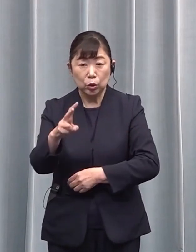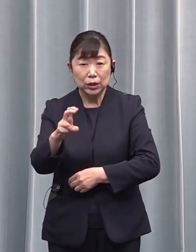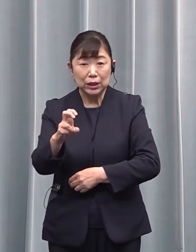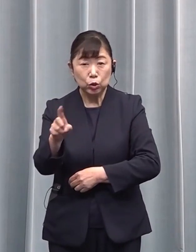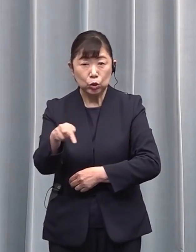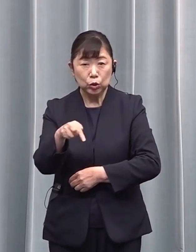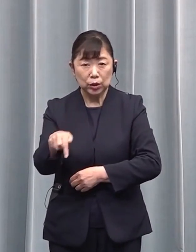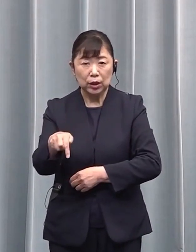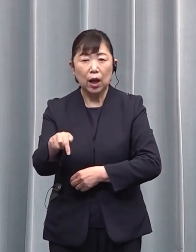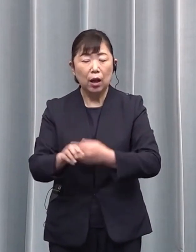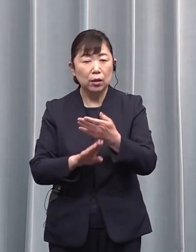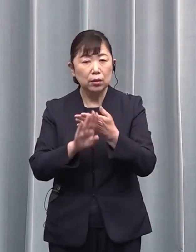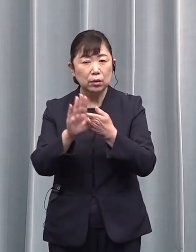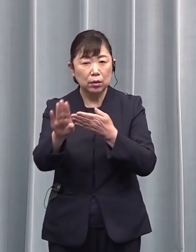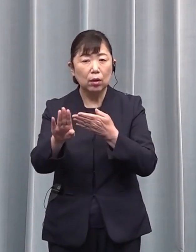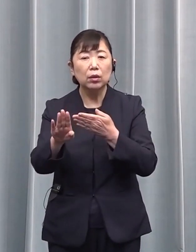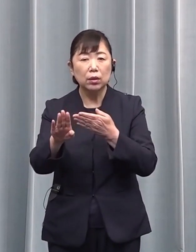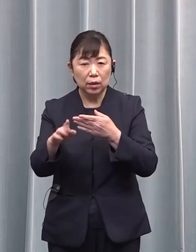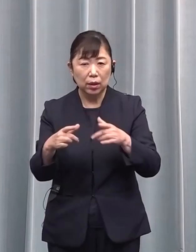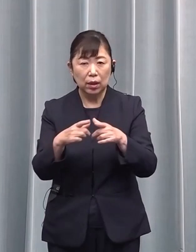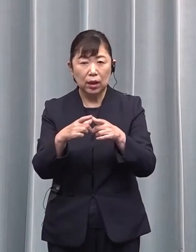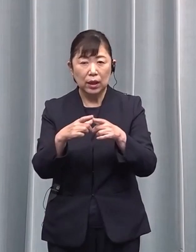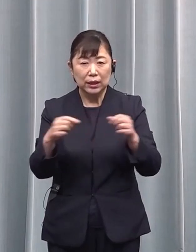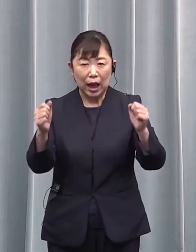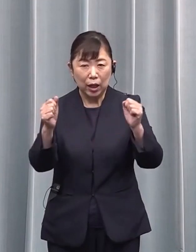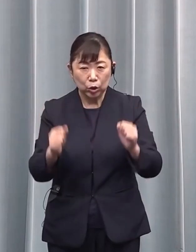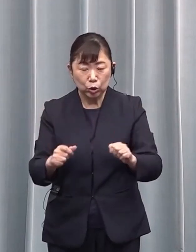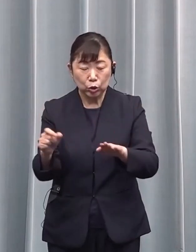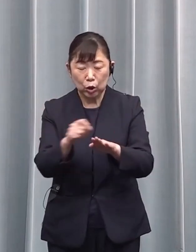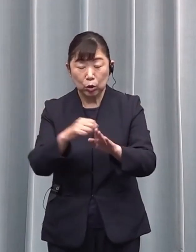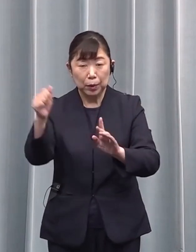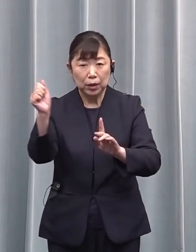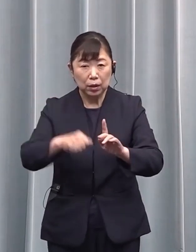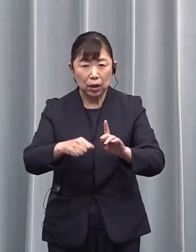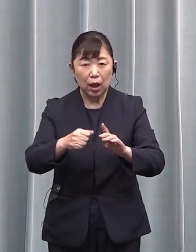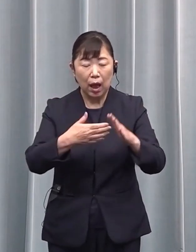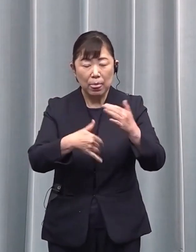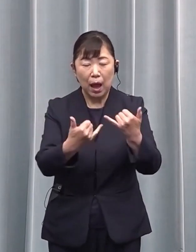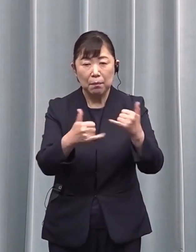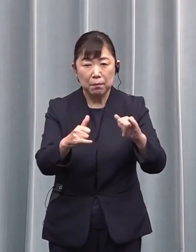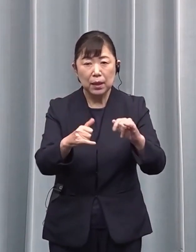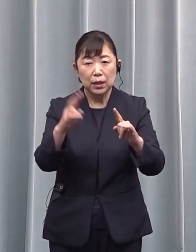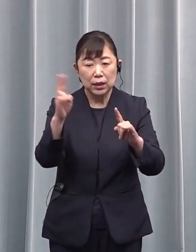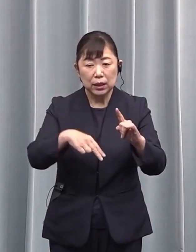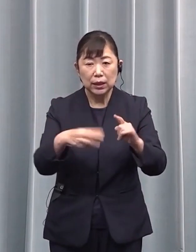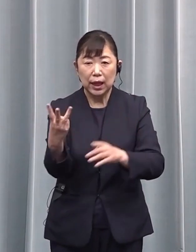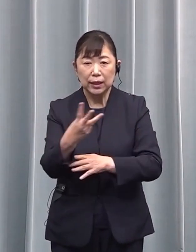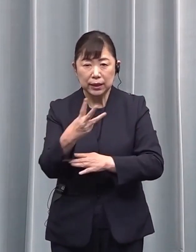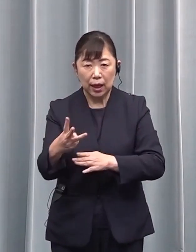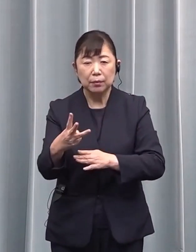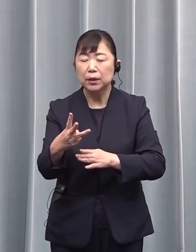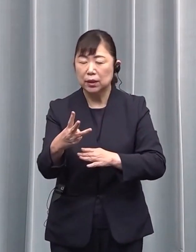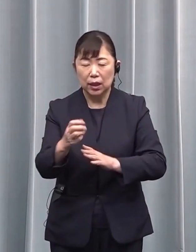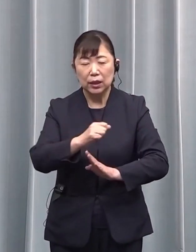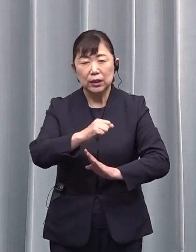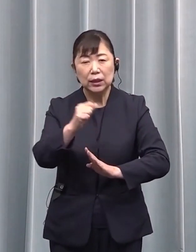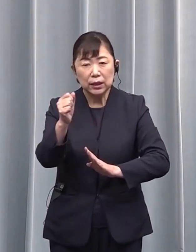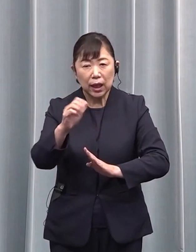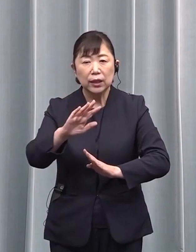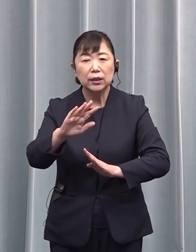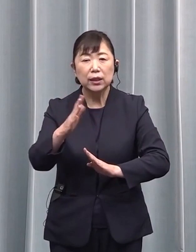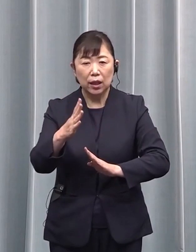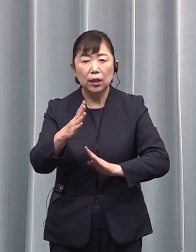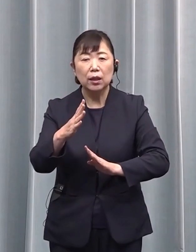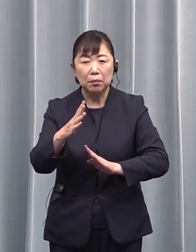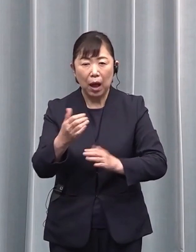がその後在留特別を許可したり、難民認定した人が3人いたり、難民と認定しないが人道配慮で在留を